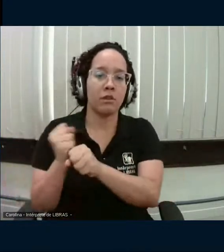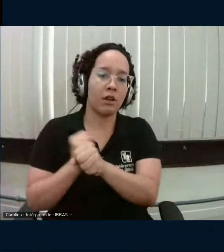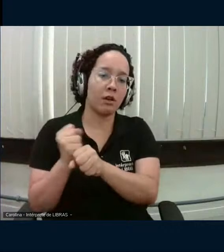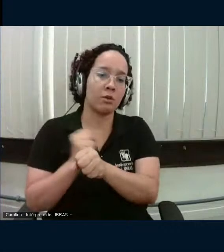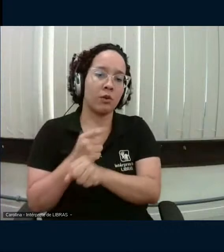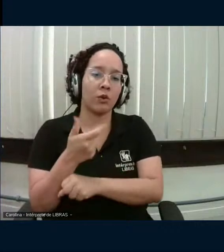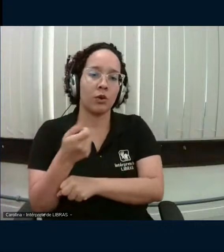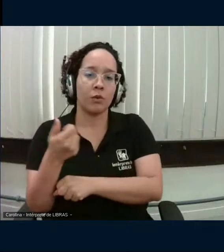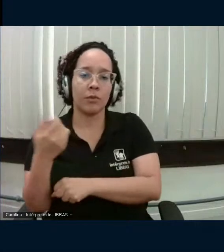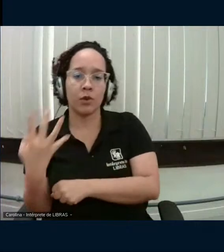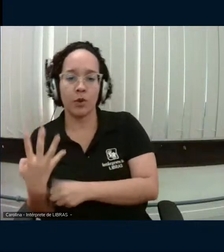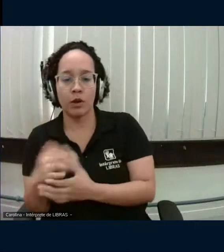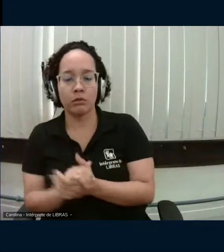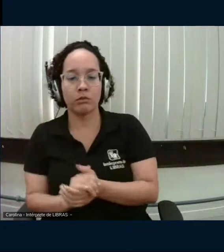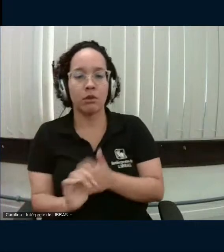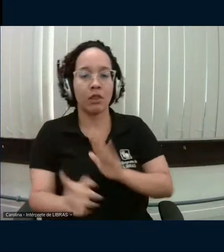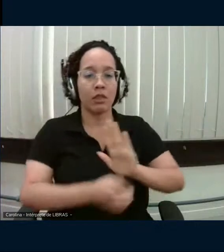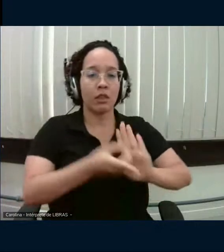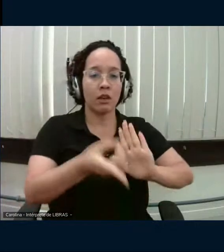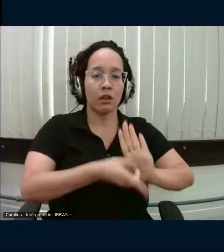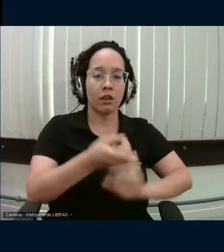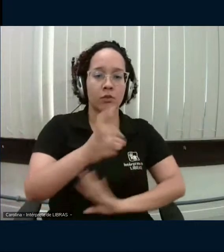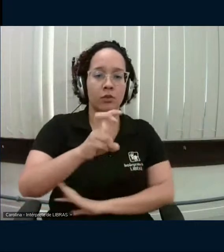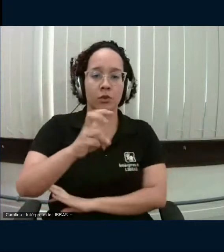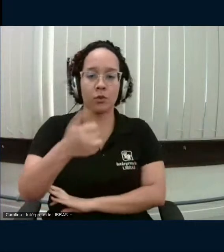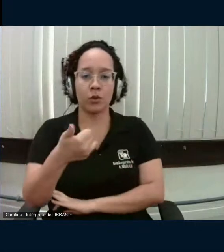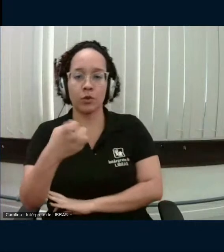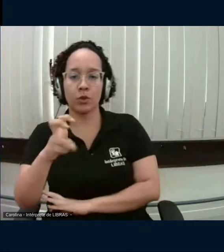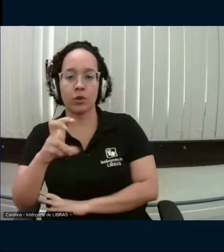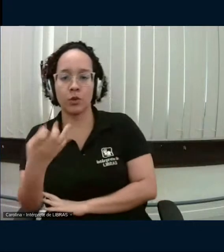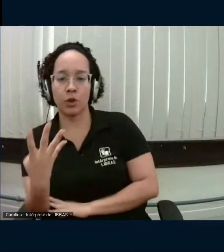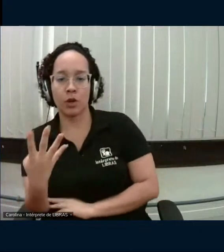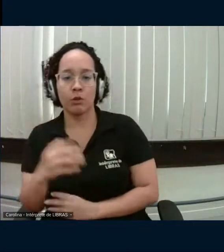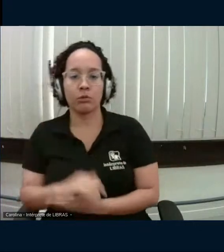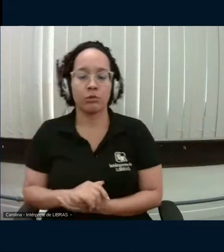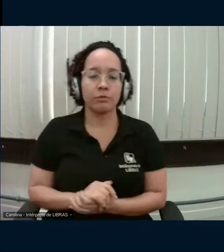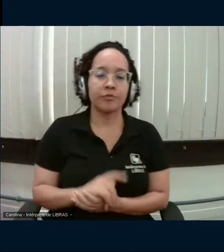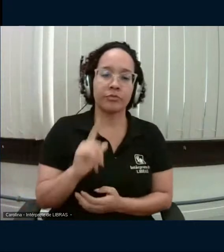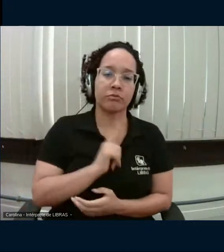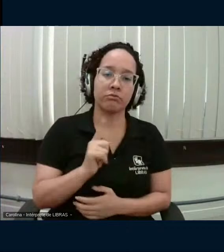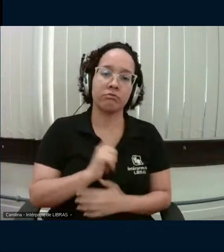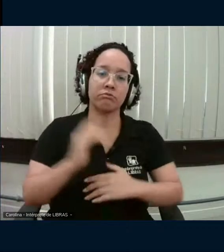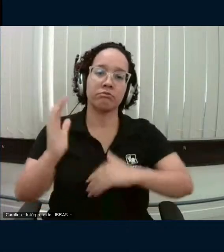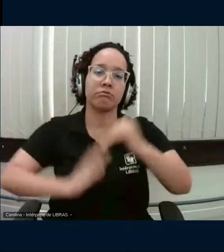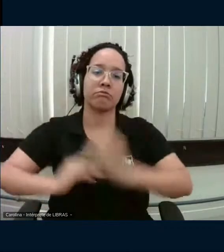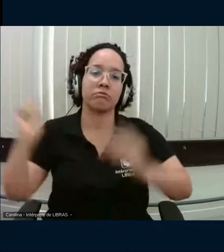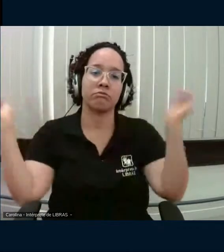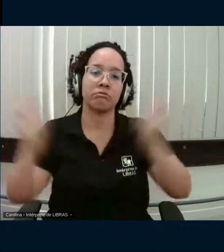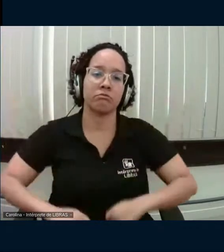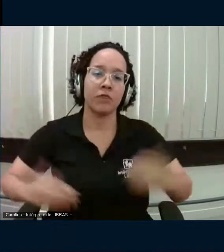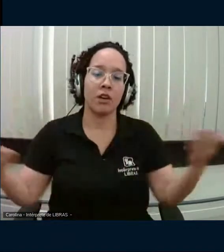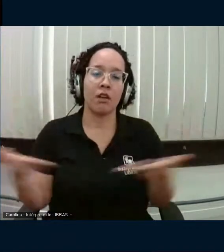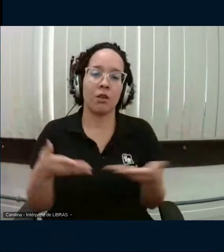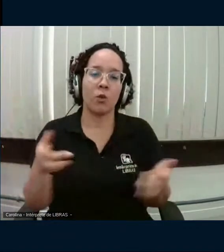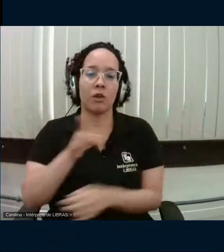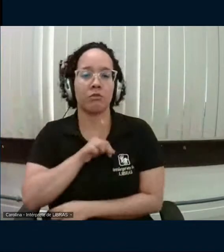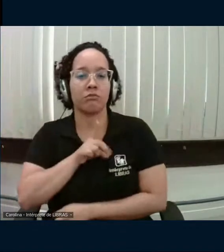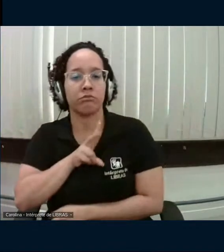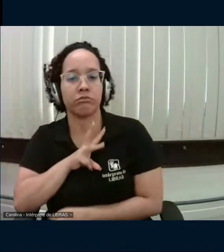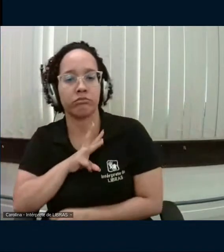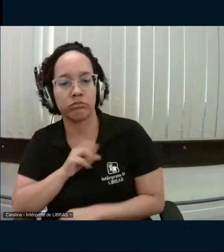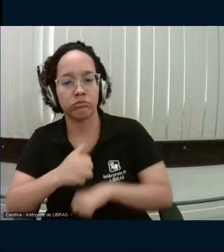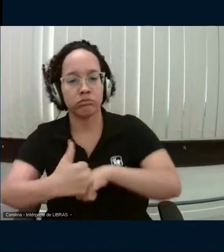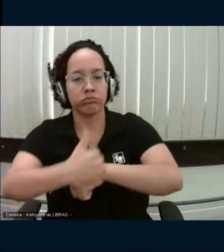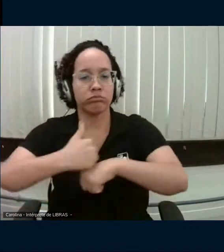decreto 5154, se coloca a possibilidade da forma integrada e mais do que isso, né, como